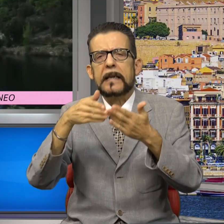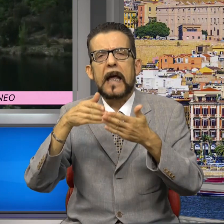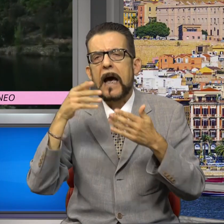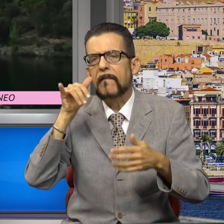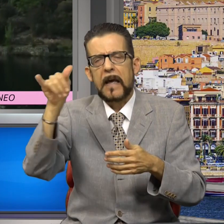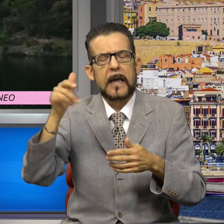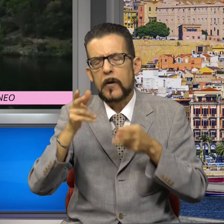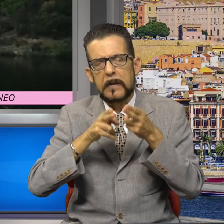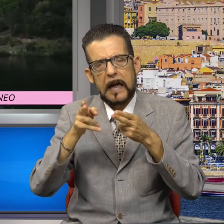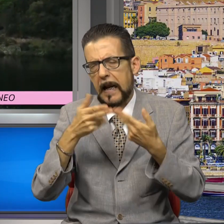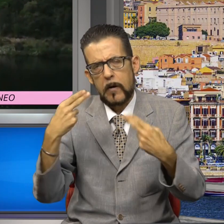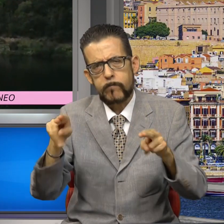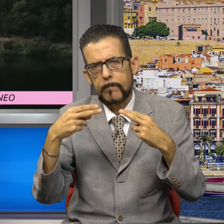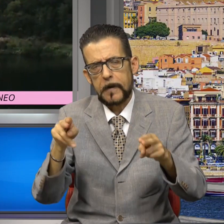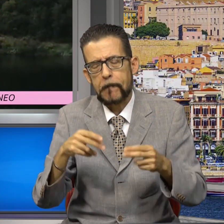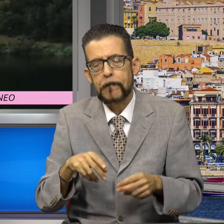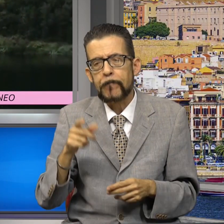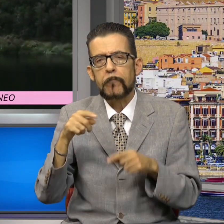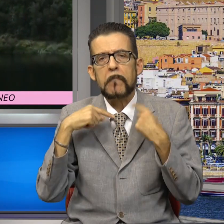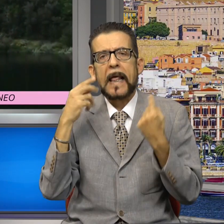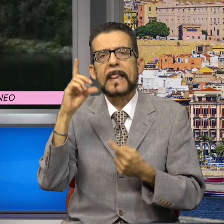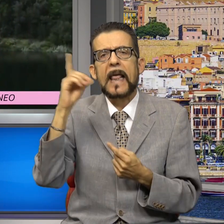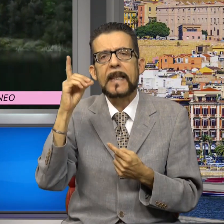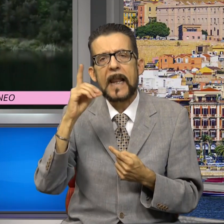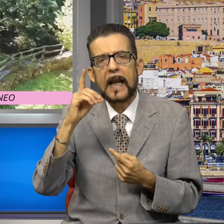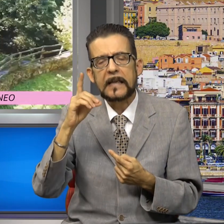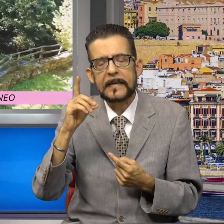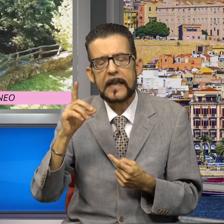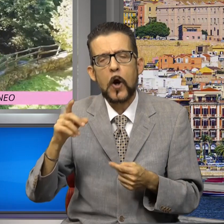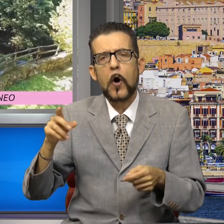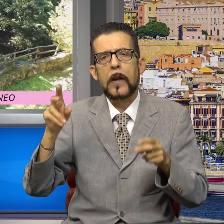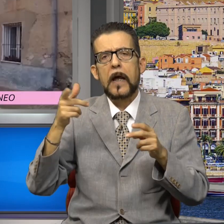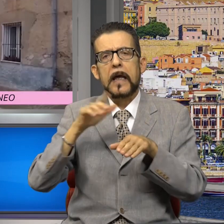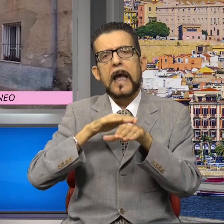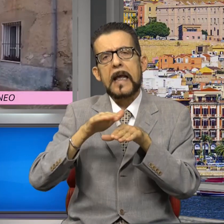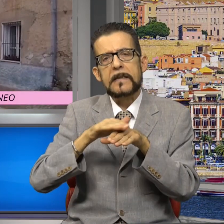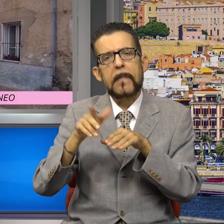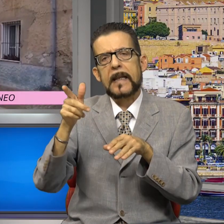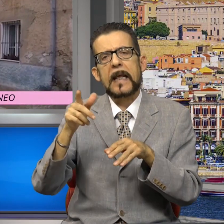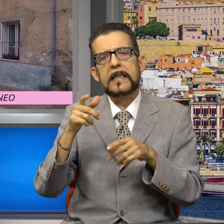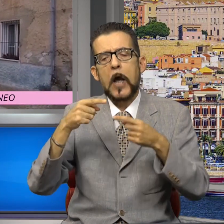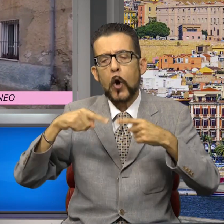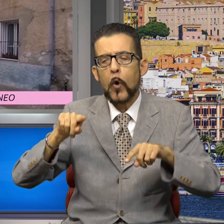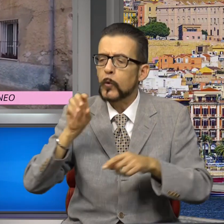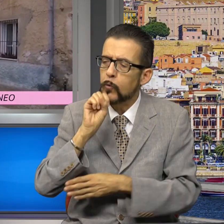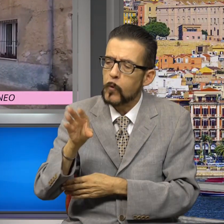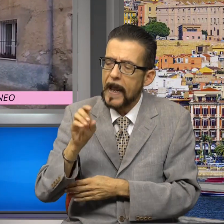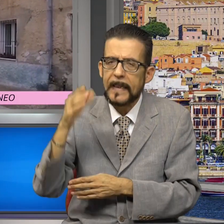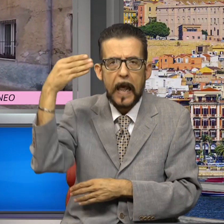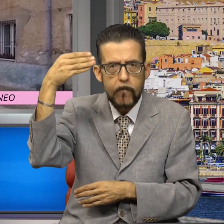Franco Grasso e Revenue Team, Daniela Castigliola, Senior Revenue Manager con esperienza decennale consulente alberghiera,